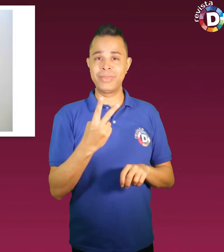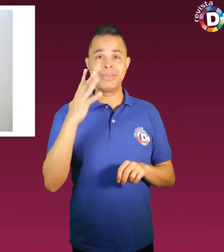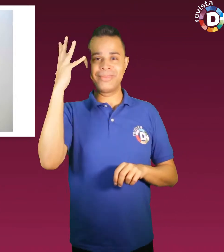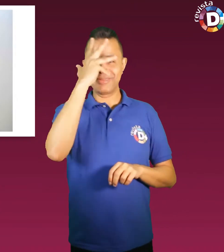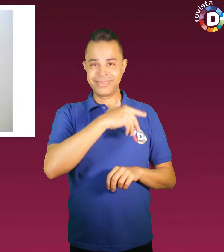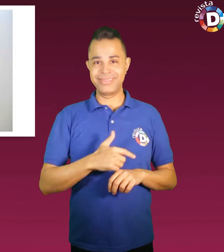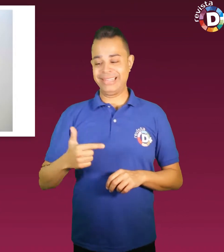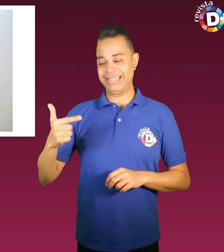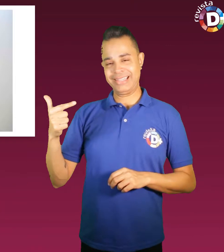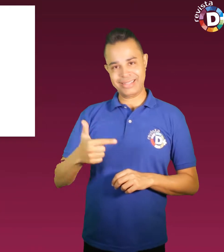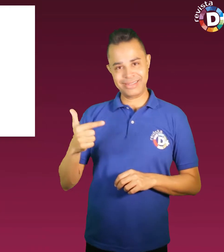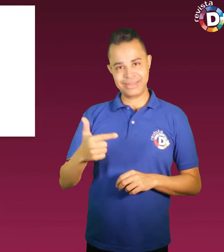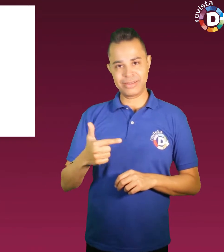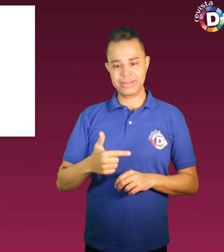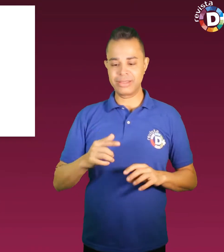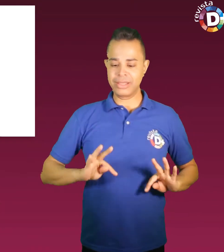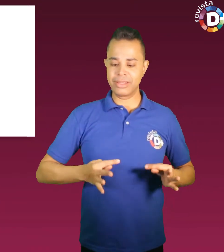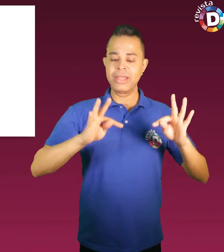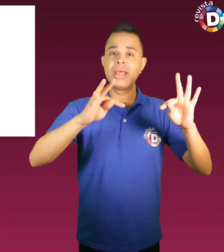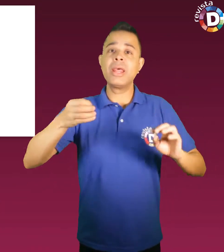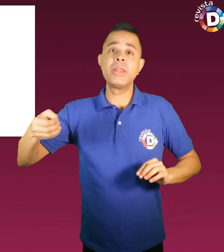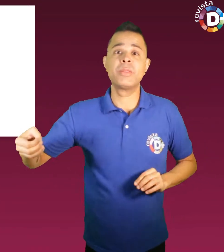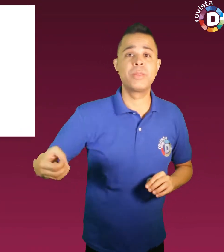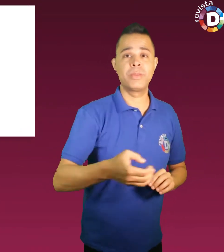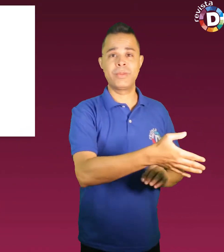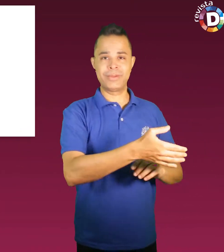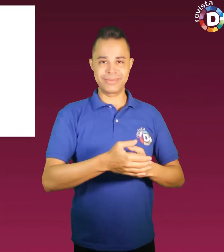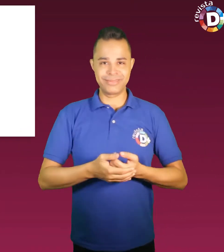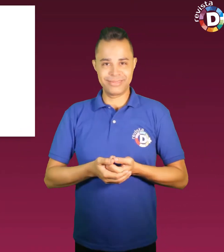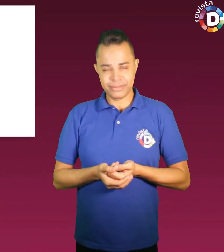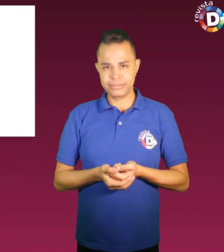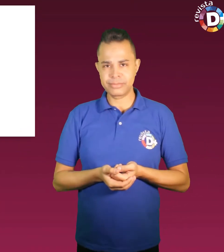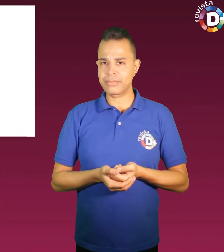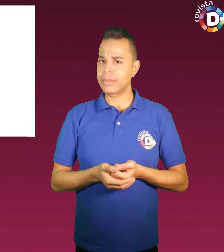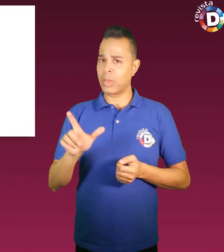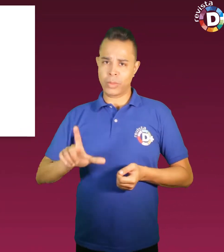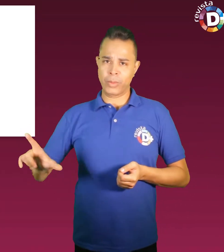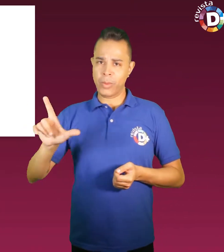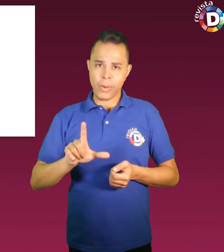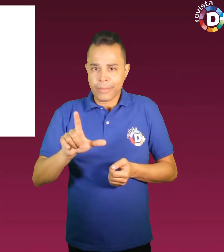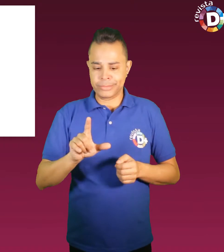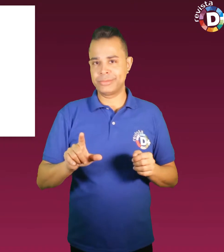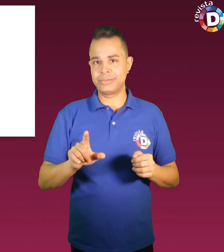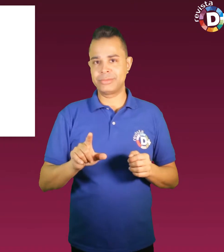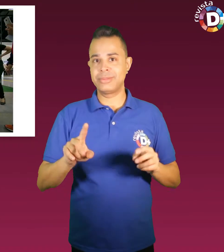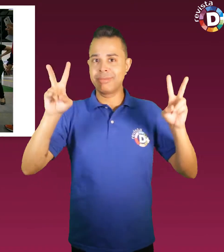Segundo, novas tecnologias. Claro que isso não ficaria de fora da nossa